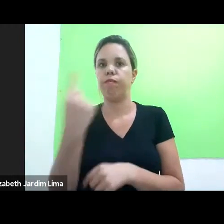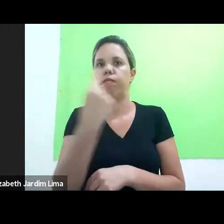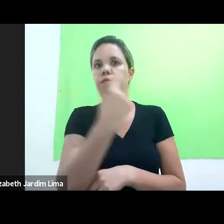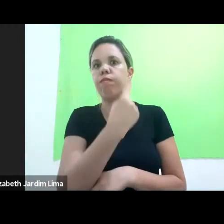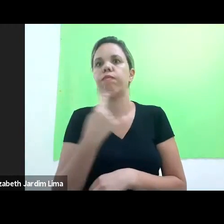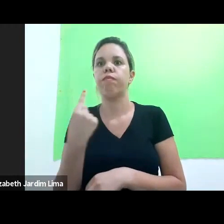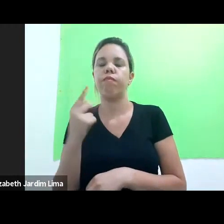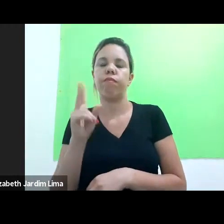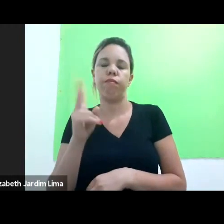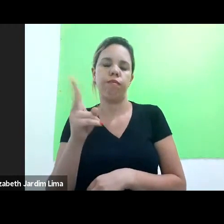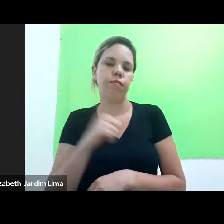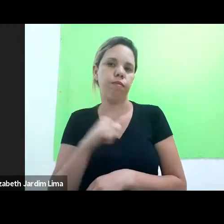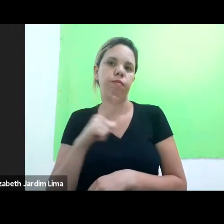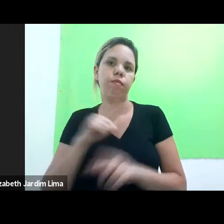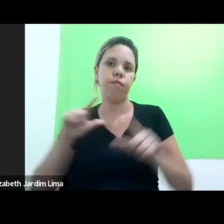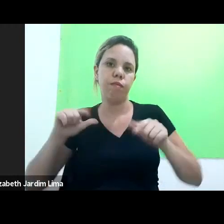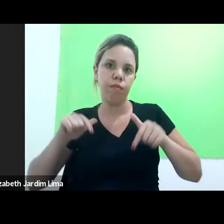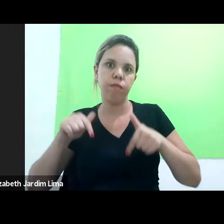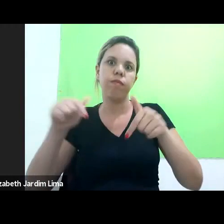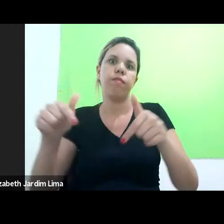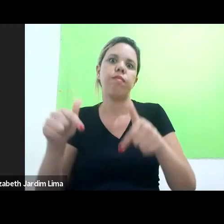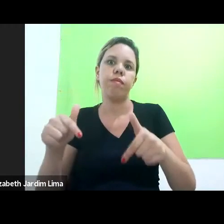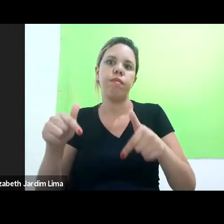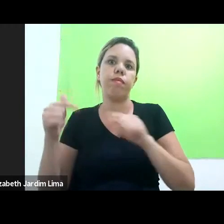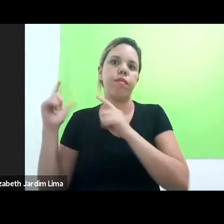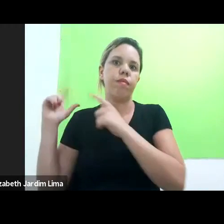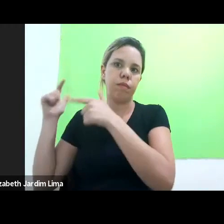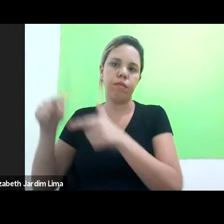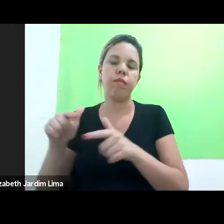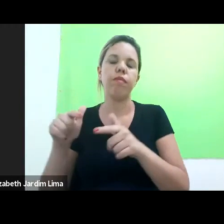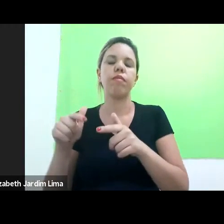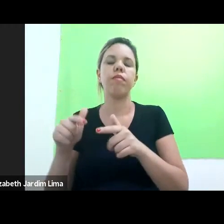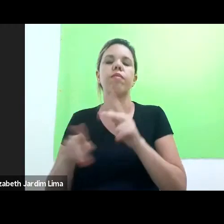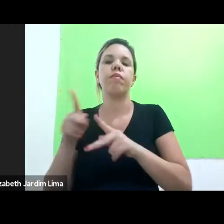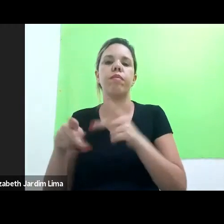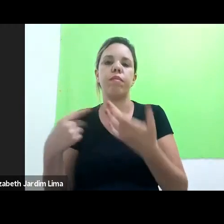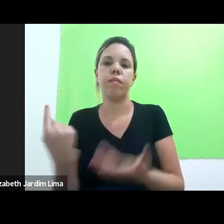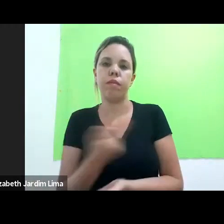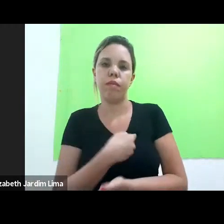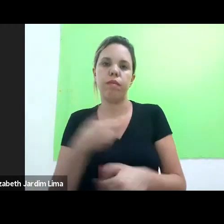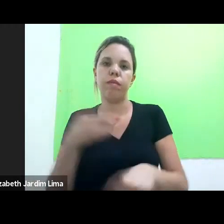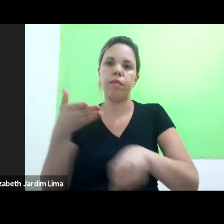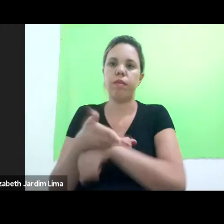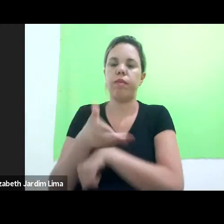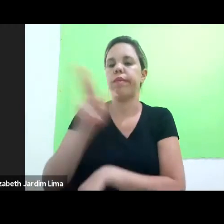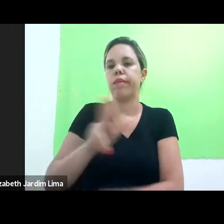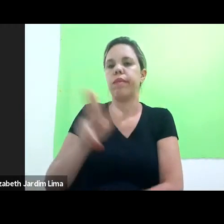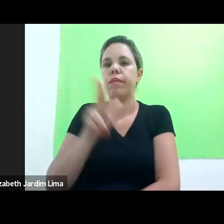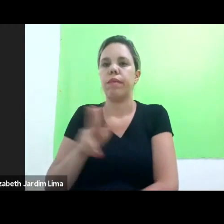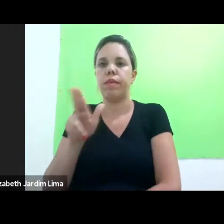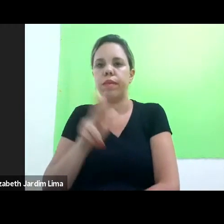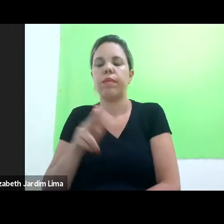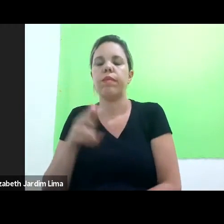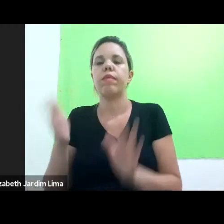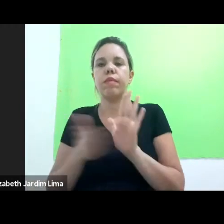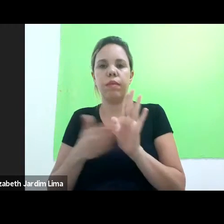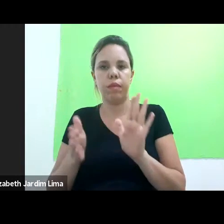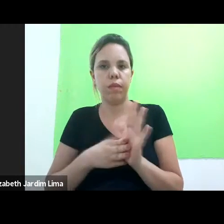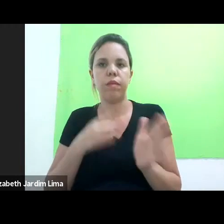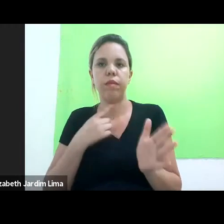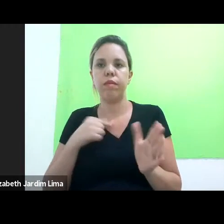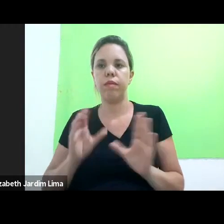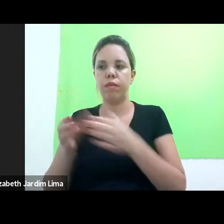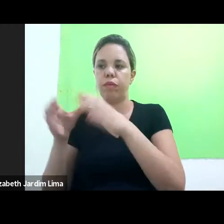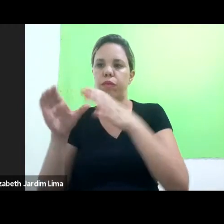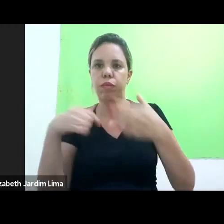sempre tem a motivação e a trajetória coletiva. Então, se a gente entra na universidade com esse propósito coletivo, o